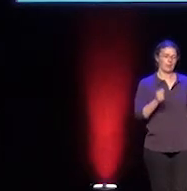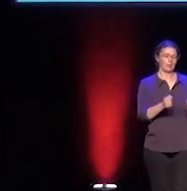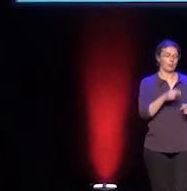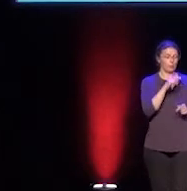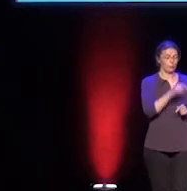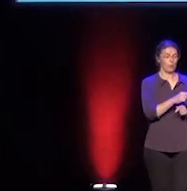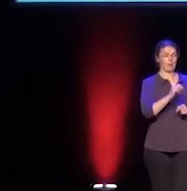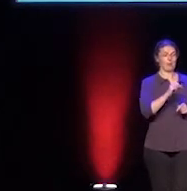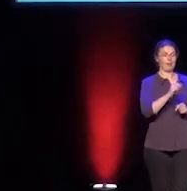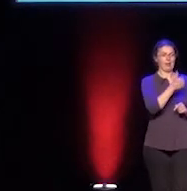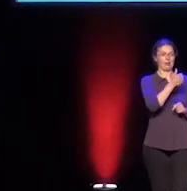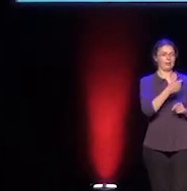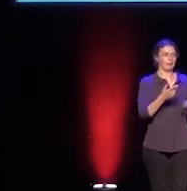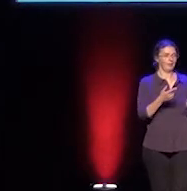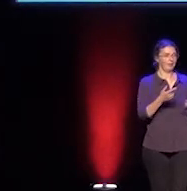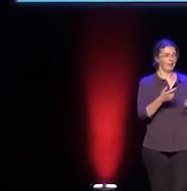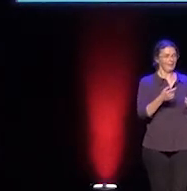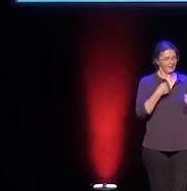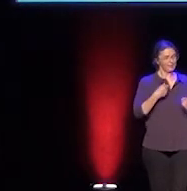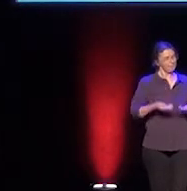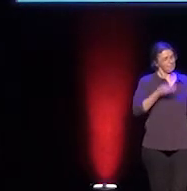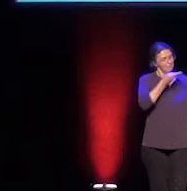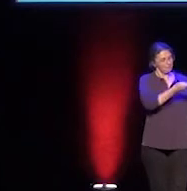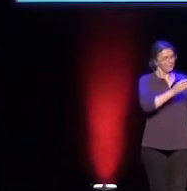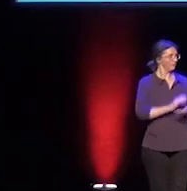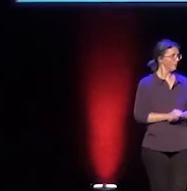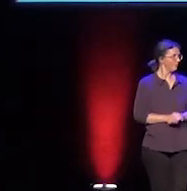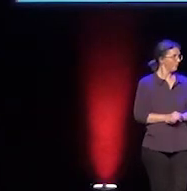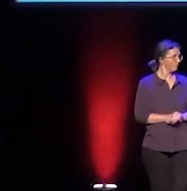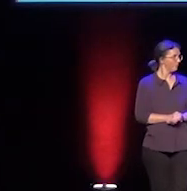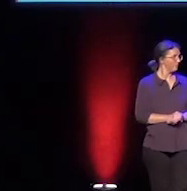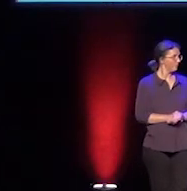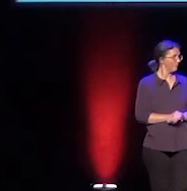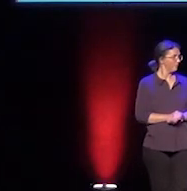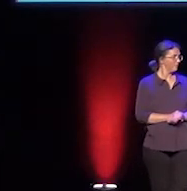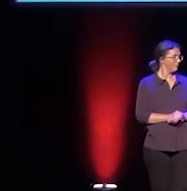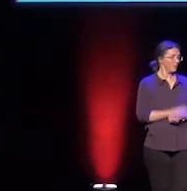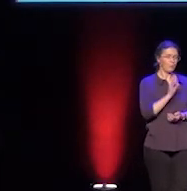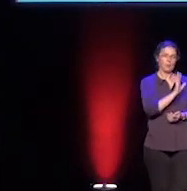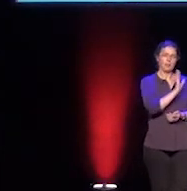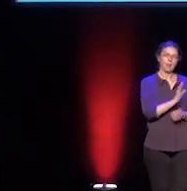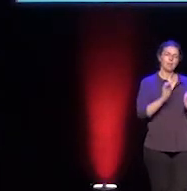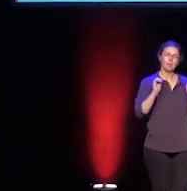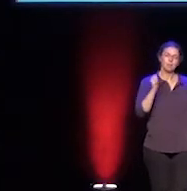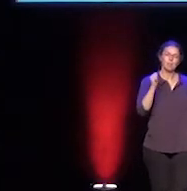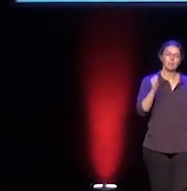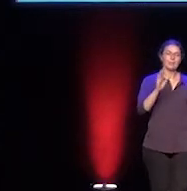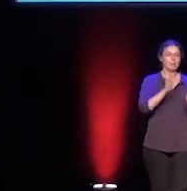bist der Erste, der von mir diese Ehrenmedaille überreicht bekommt, für deine Schaffenskraft, für